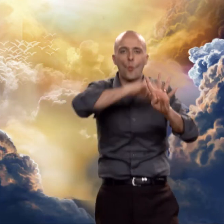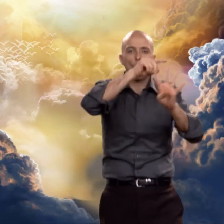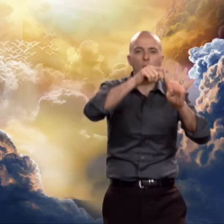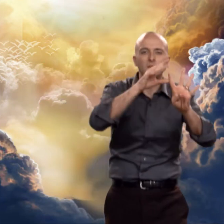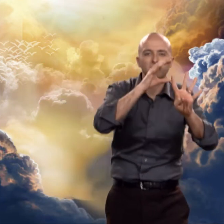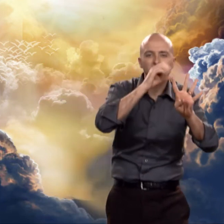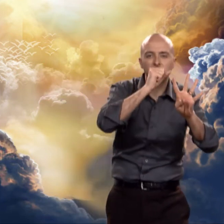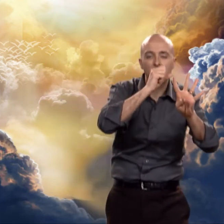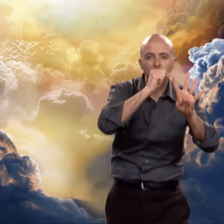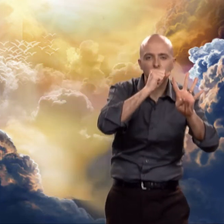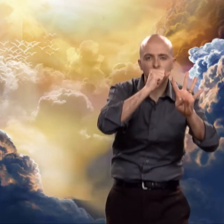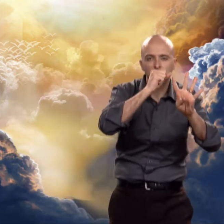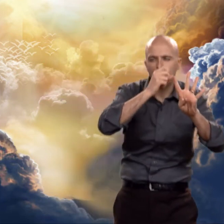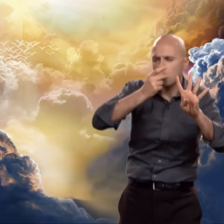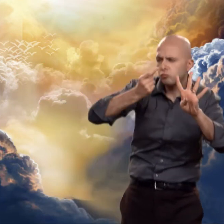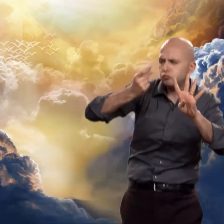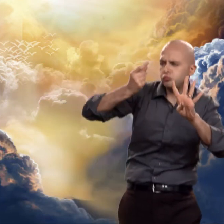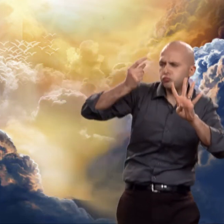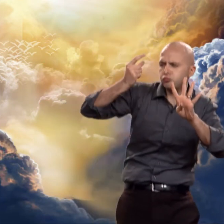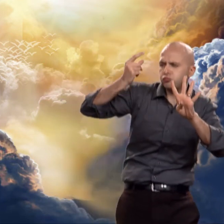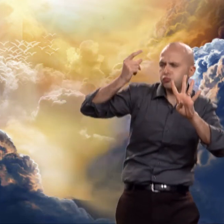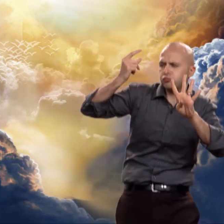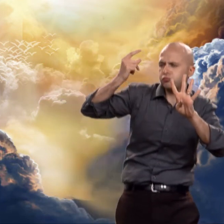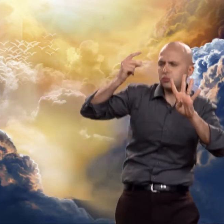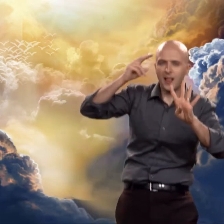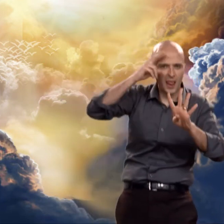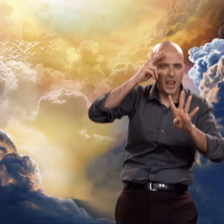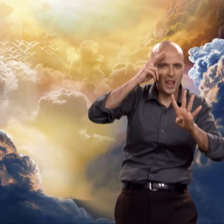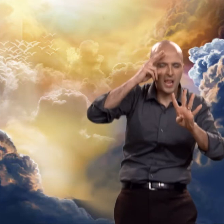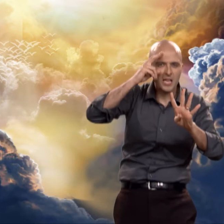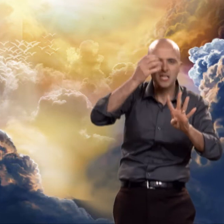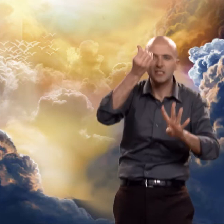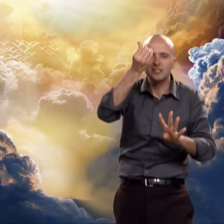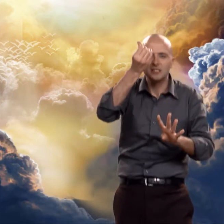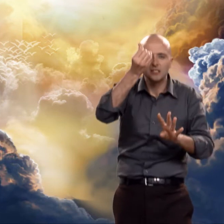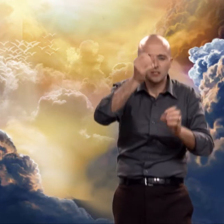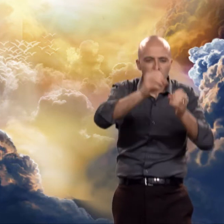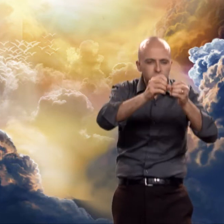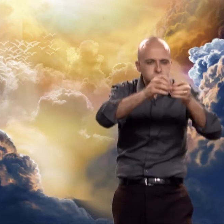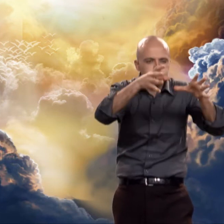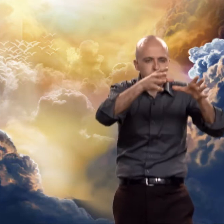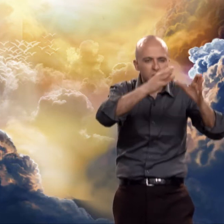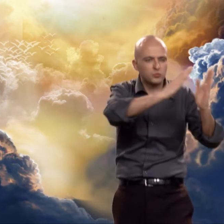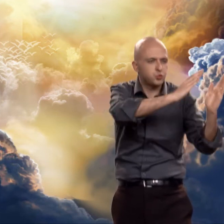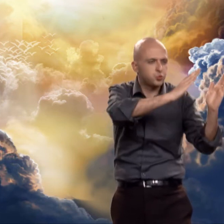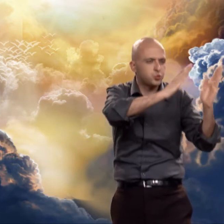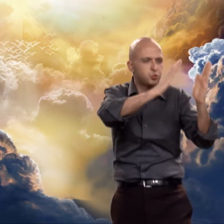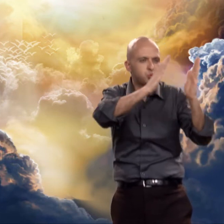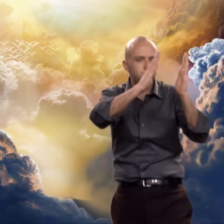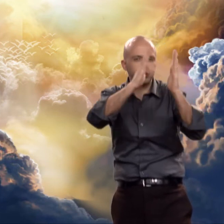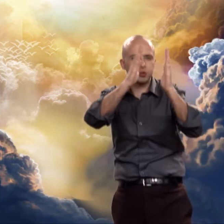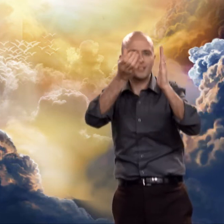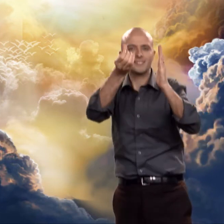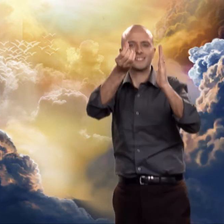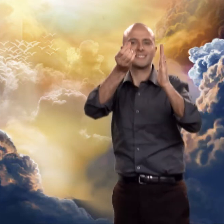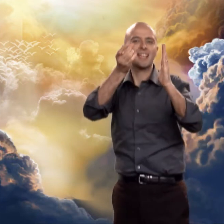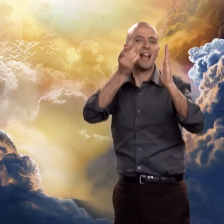diretamente a Canaã e lá estabelecê-los como um povo santo e feliz. Mas eles, por causa da incredulidade, não puderam